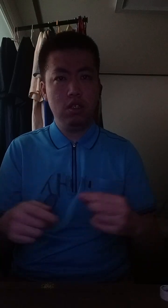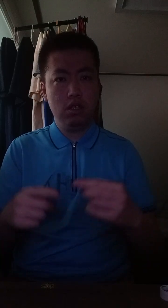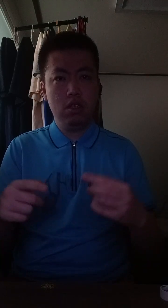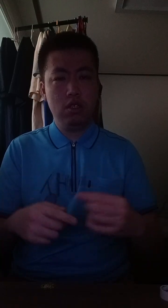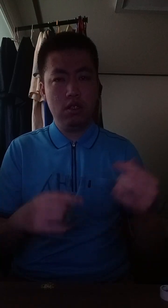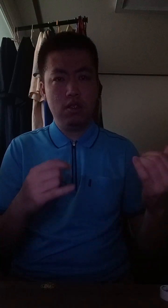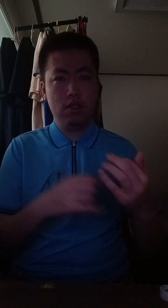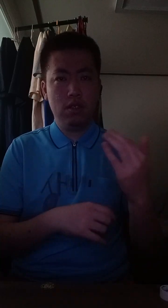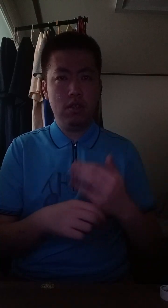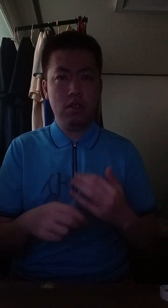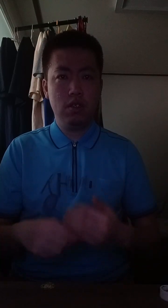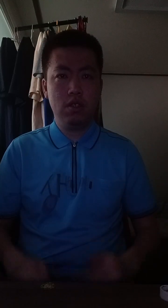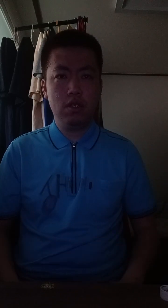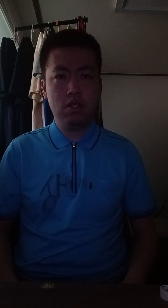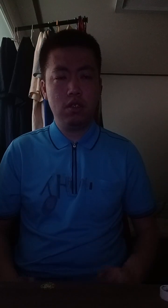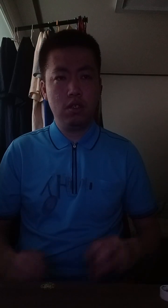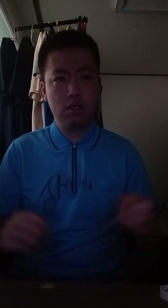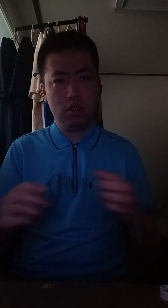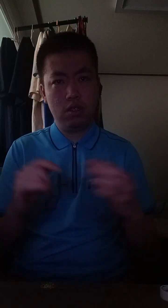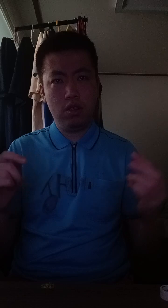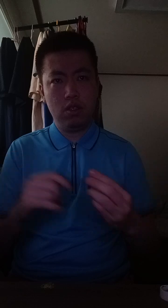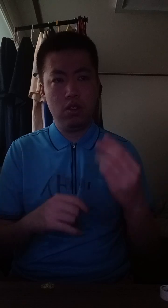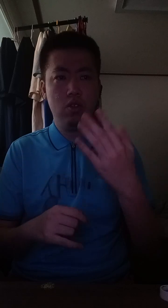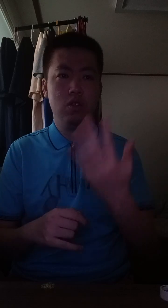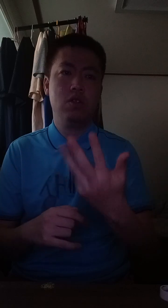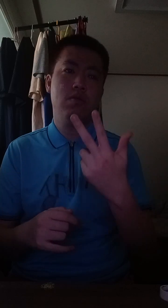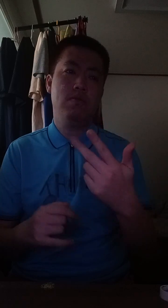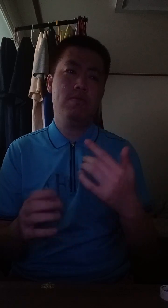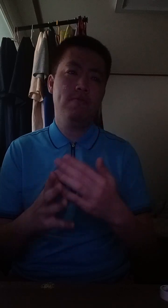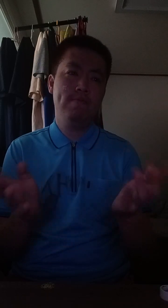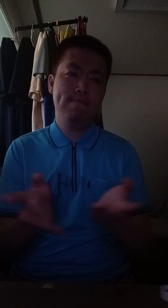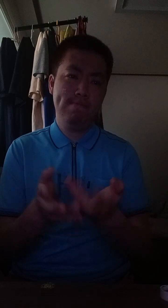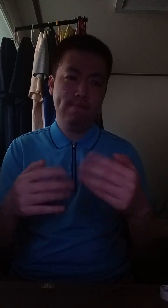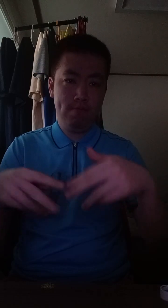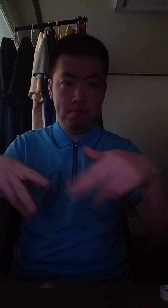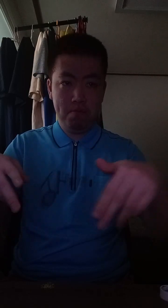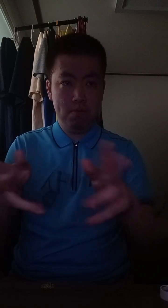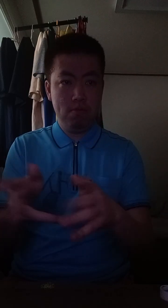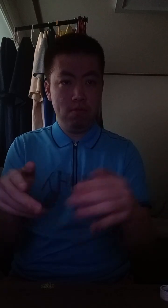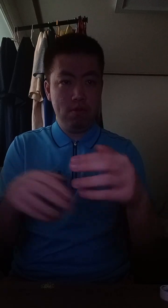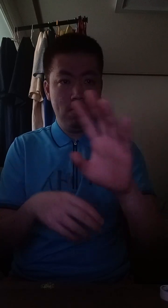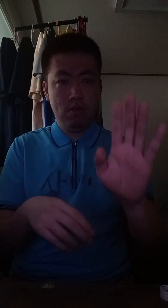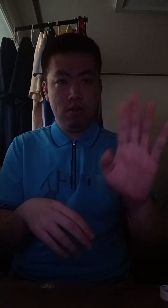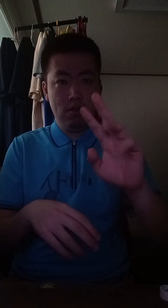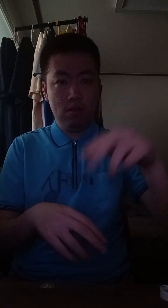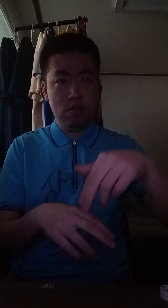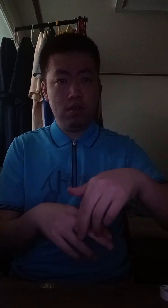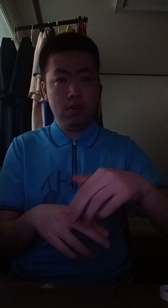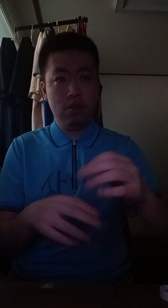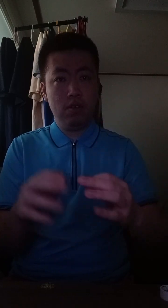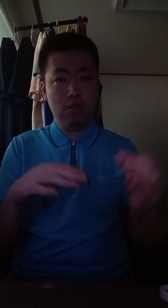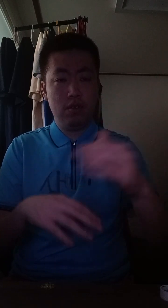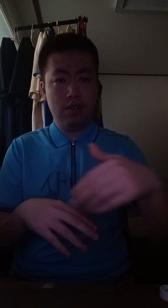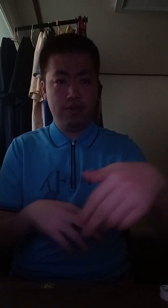빠져나옵니다. 사고가 난 것은 오늘 오후 3시 반쯤 선로 옆면에서 환풍기가 떨어지면서 달리던 지하철과